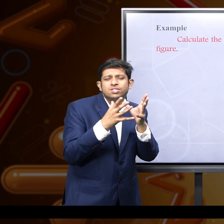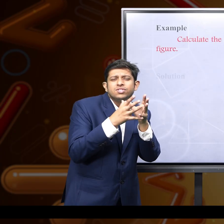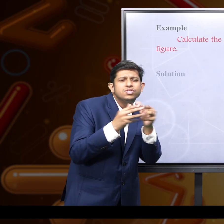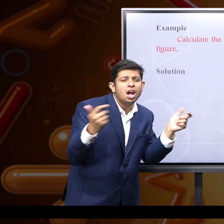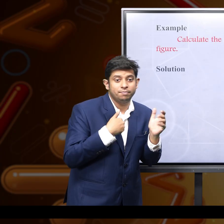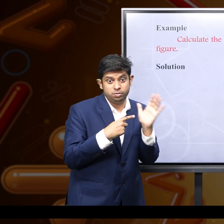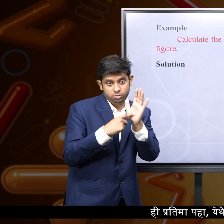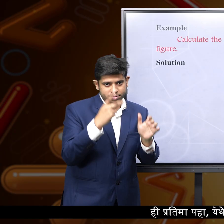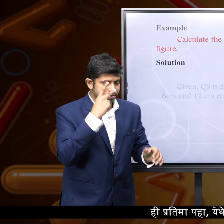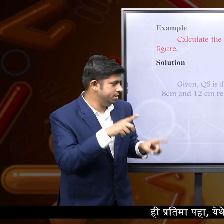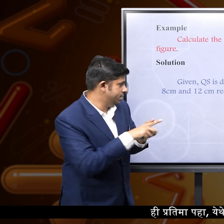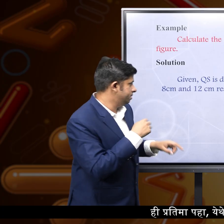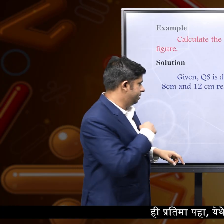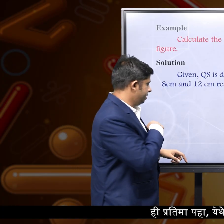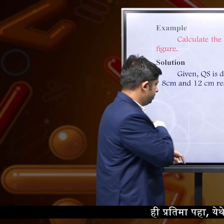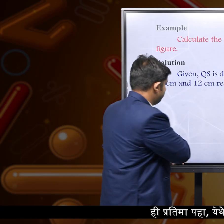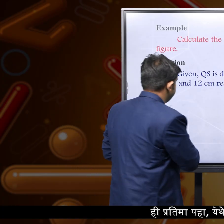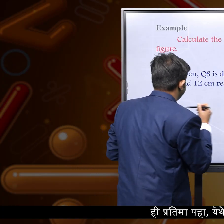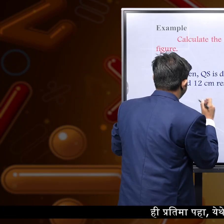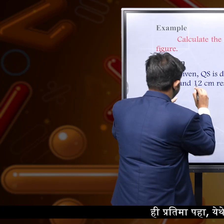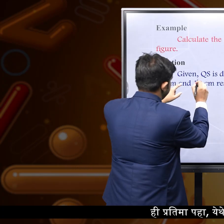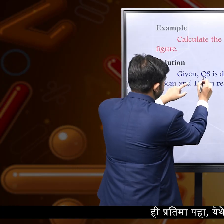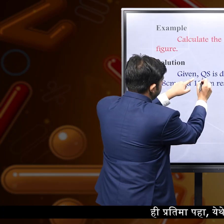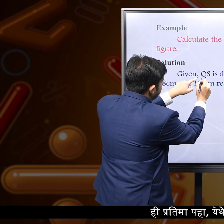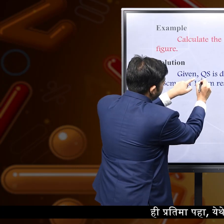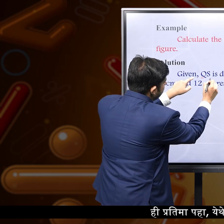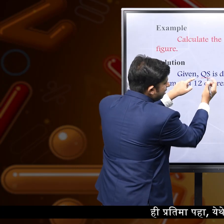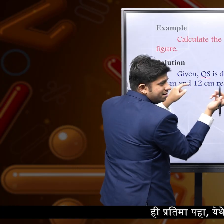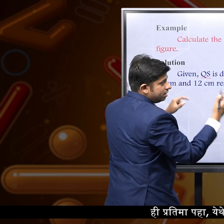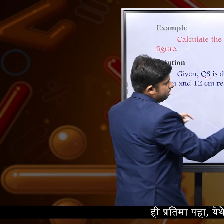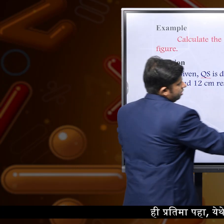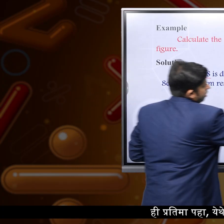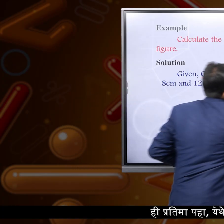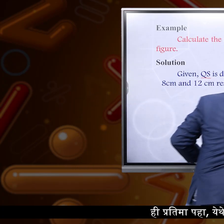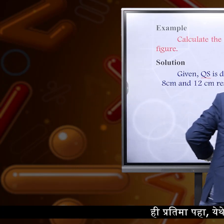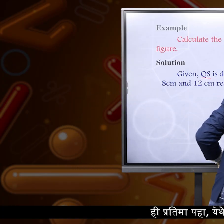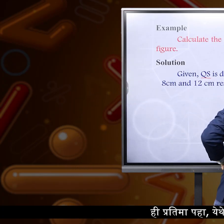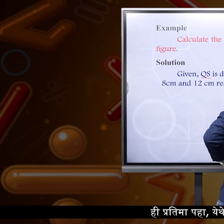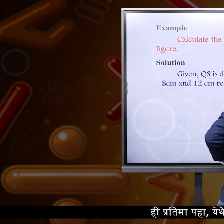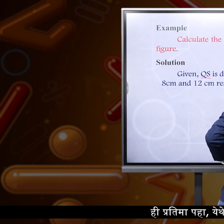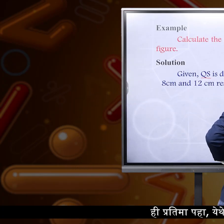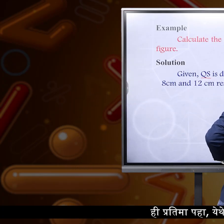उत्तर, ही प्रतिमा पहा. येथे PQD आहे. D बरोबर 10 सेंटीमीटर.